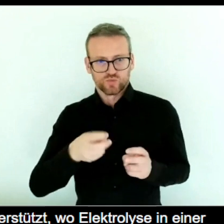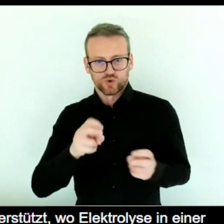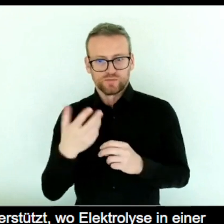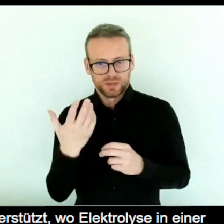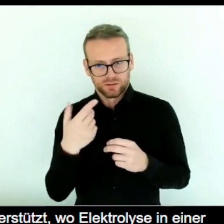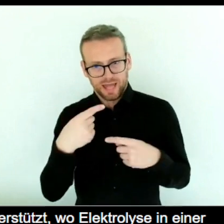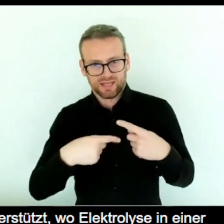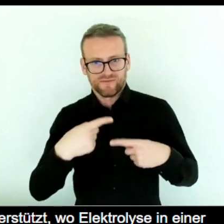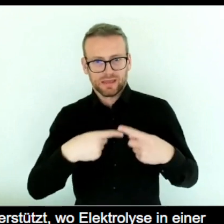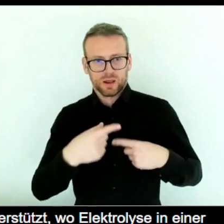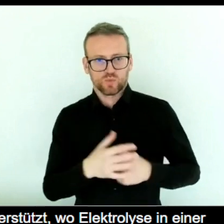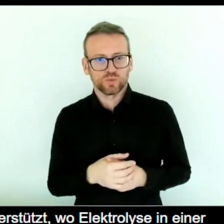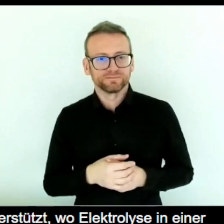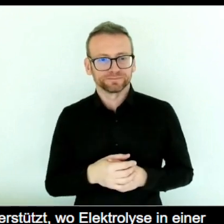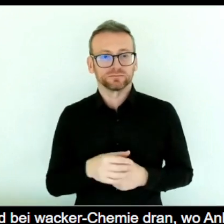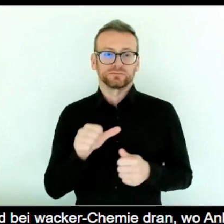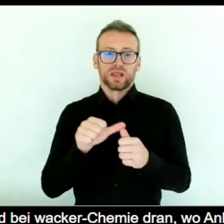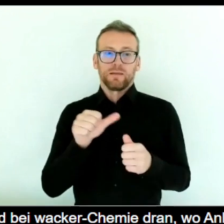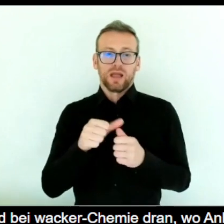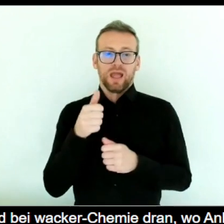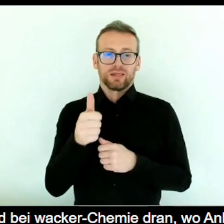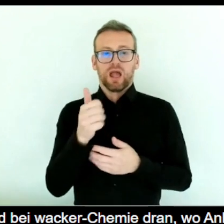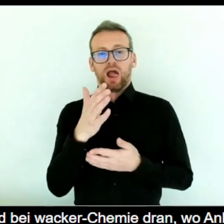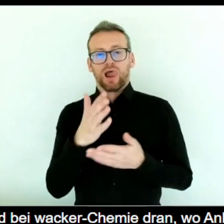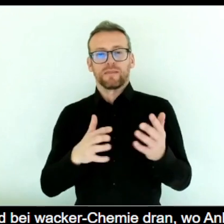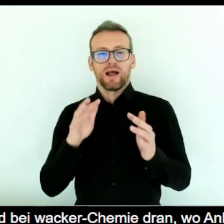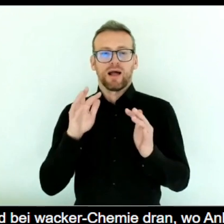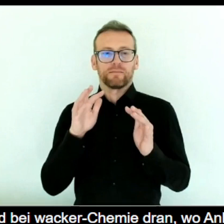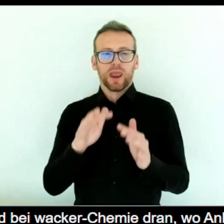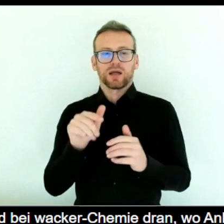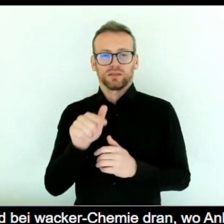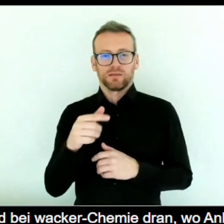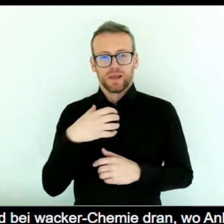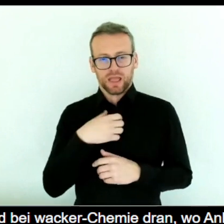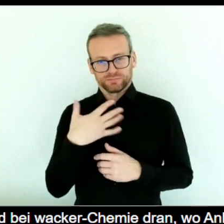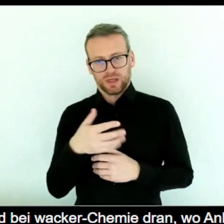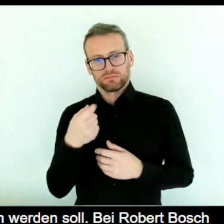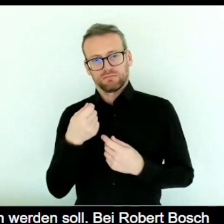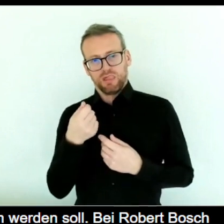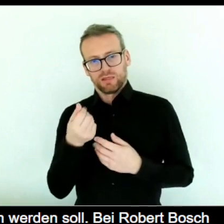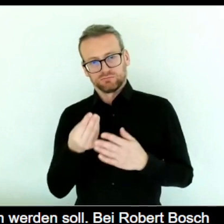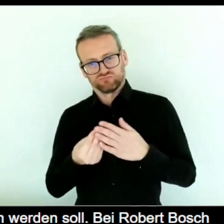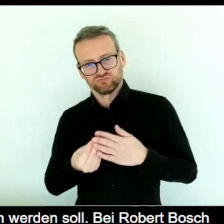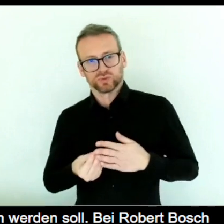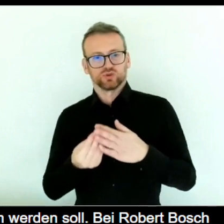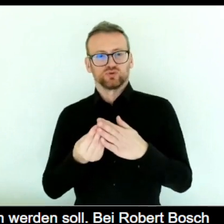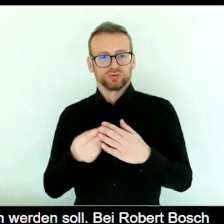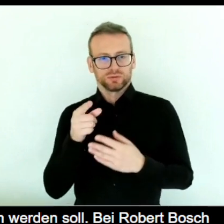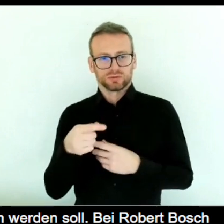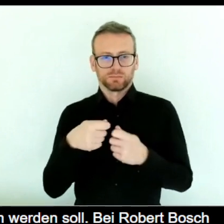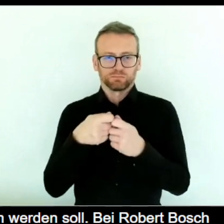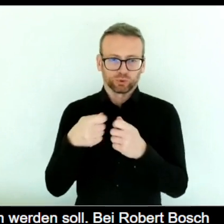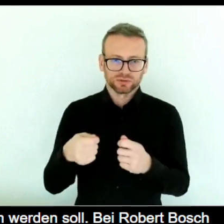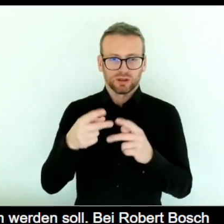der Stelle um 115 Millionen erhöht. Ich wiederhole noch nicht dabei, die Wasserstofftankstellen für LKWs,